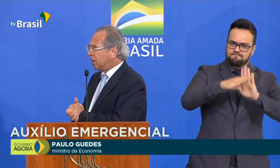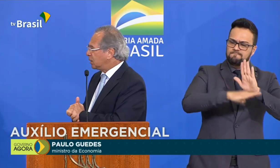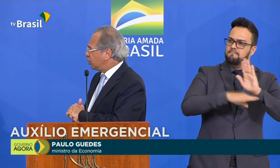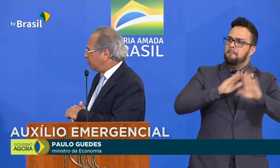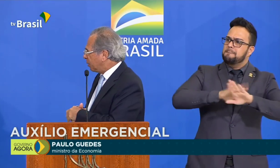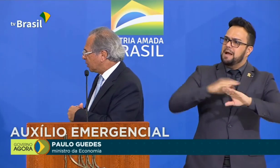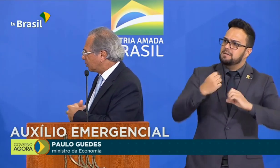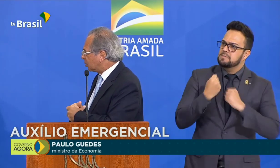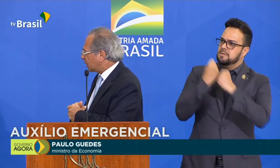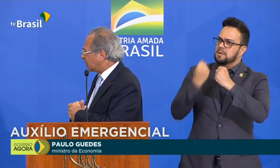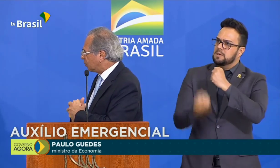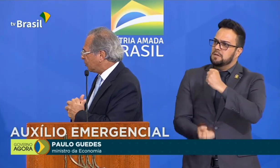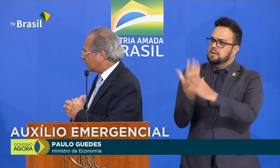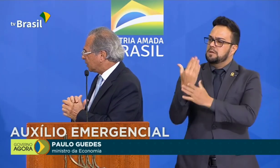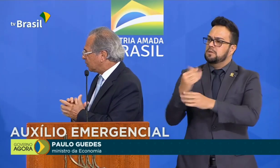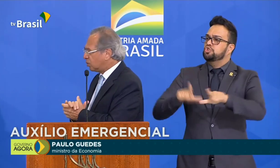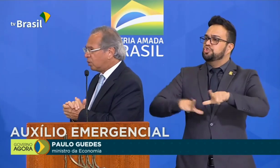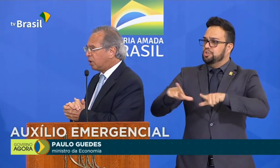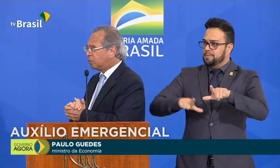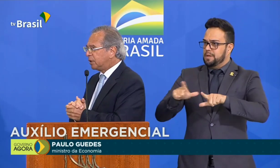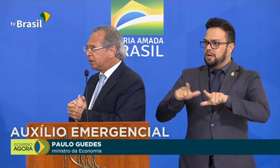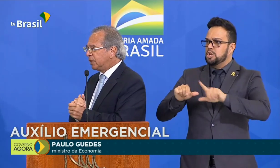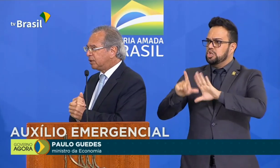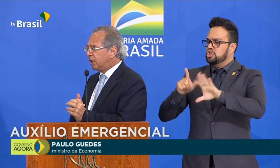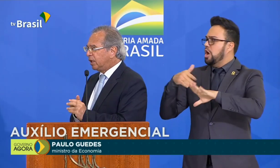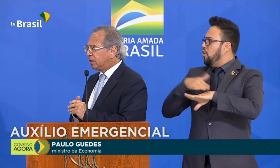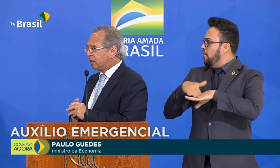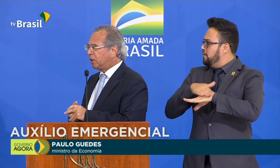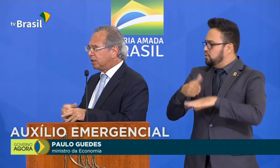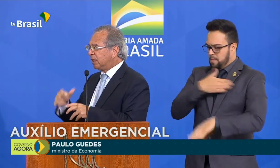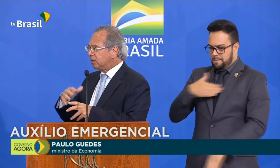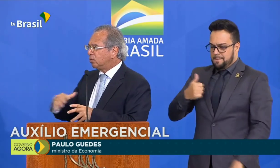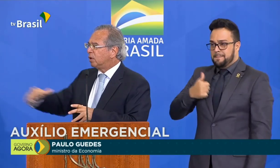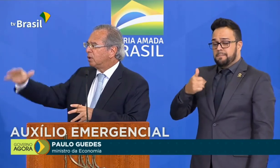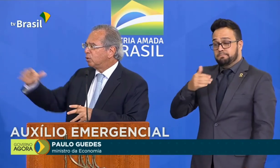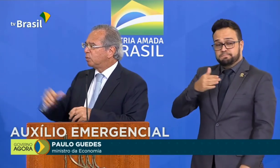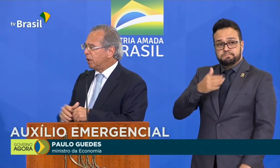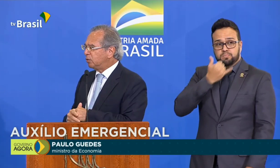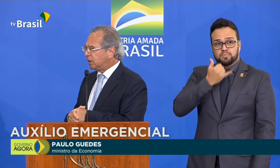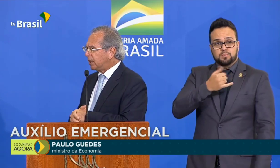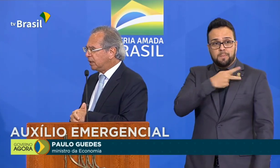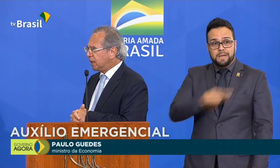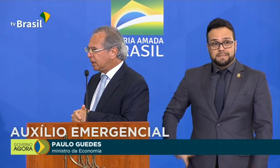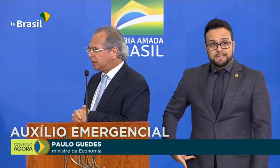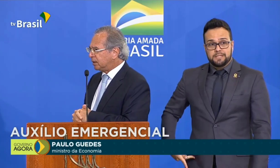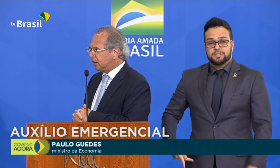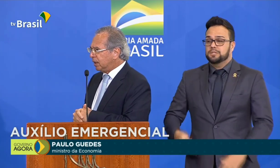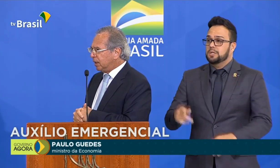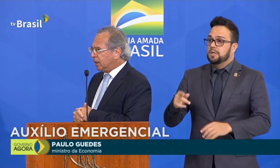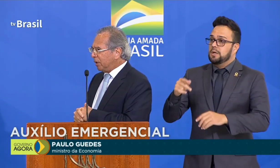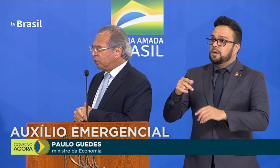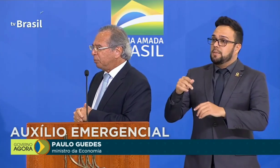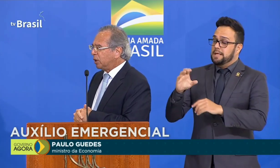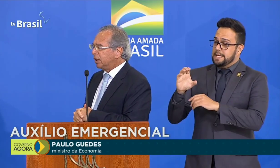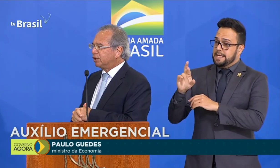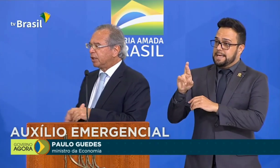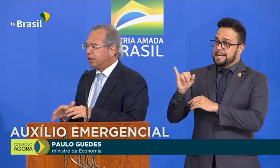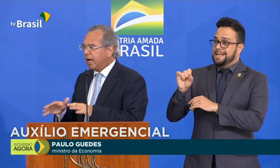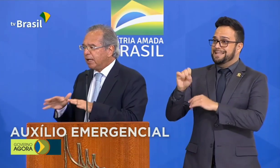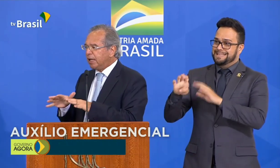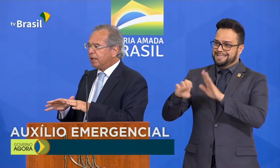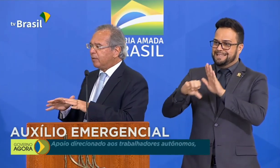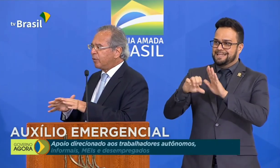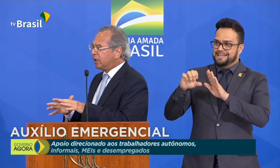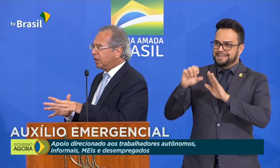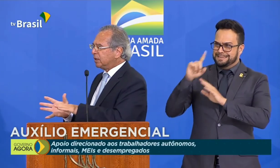para a geração de empregos. Já estamos conversando isso com o nosso presidente e estamos desenhando os planos de saída da crise. Mas o importante é